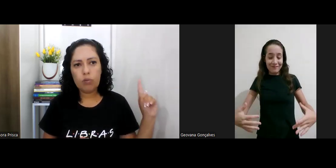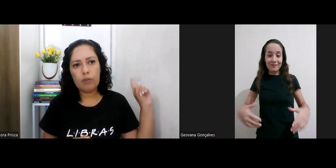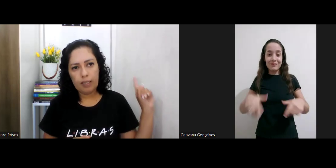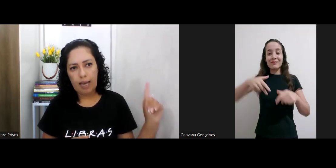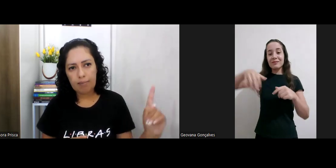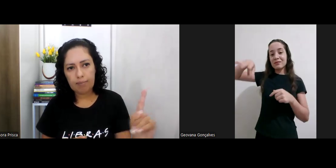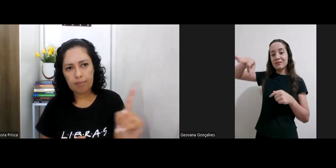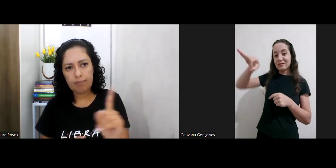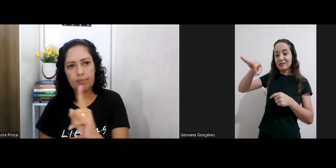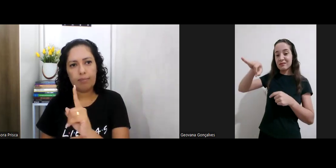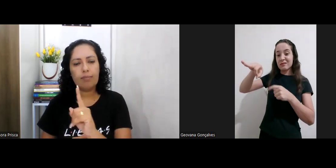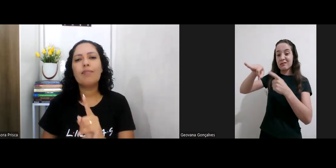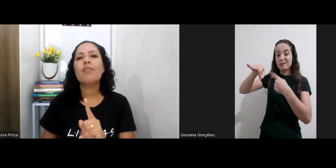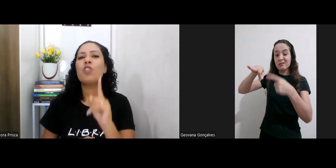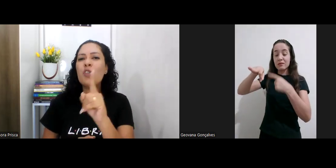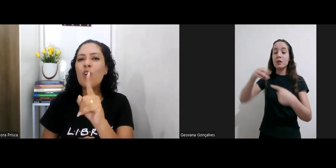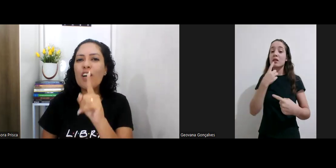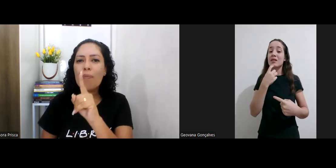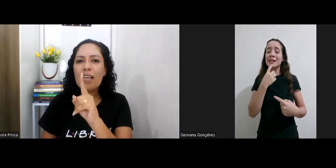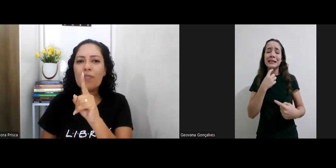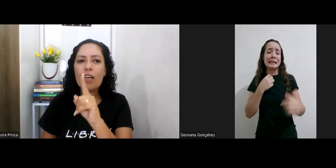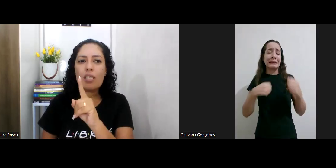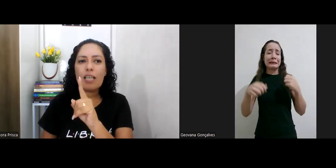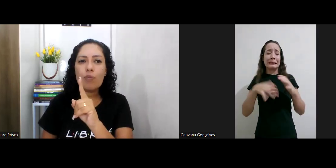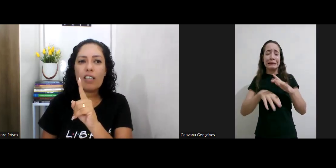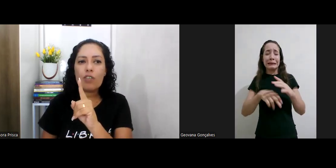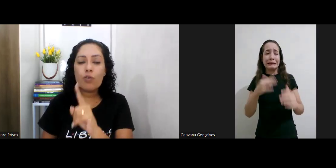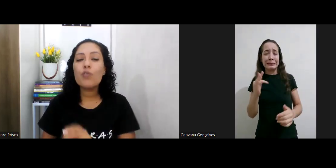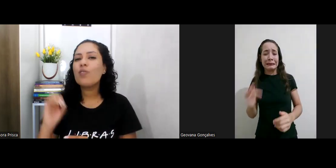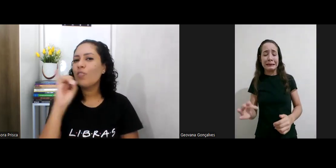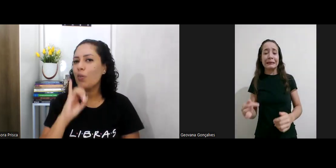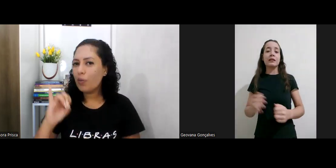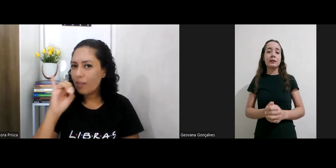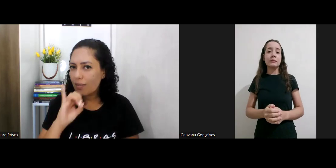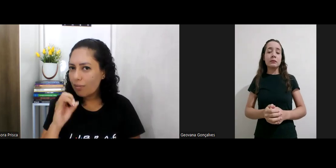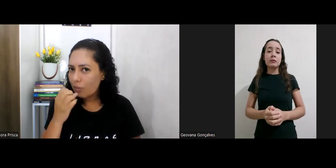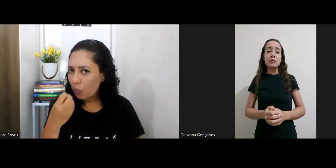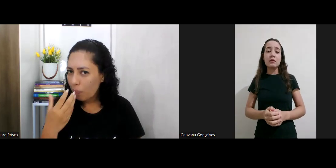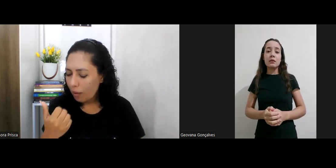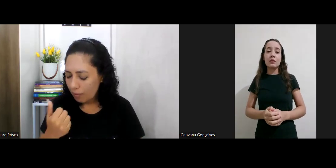Essa minha aluna foi lá. De novo, olha a palavrinha, os sinais mágicos.